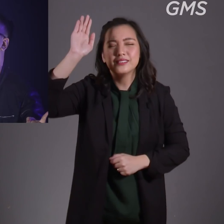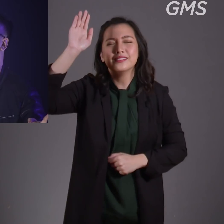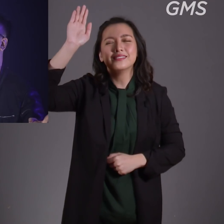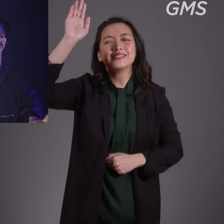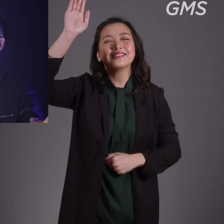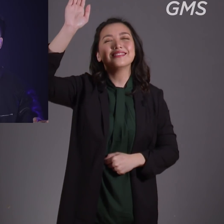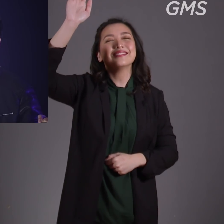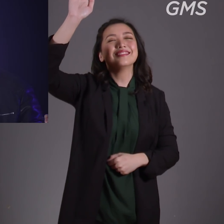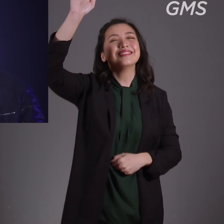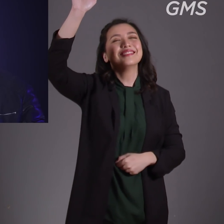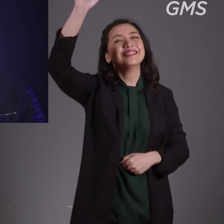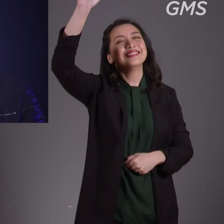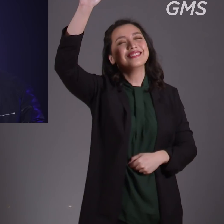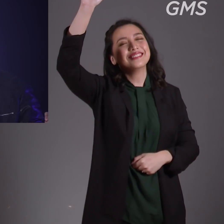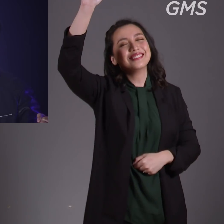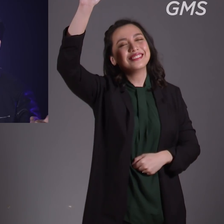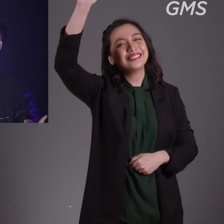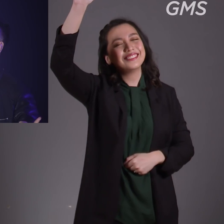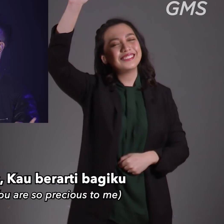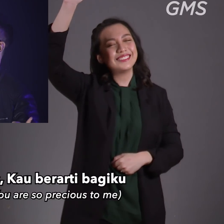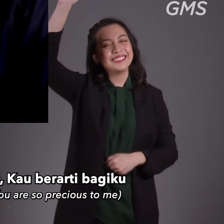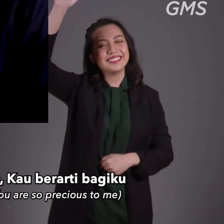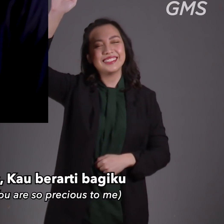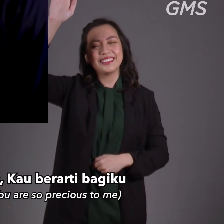menyembahmu. Mari kita arahkan hati kita